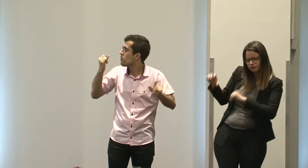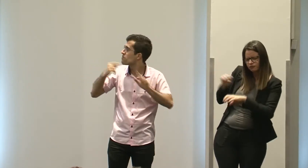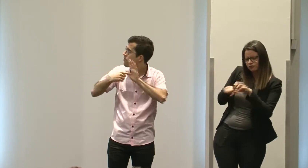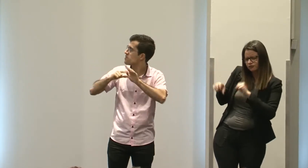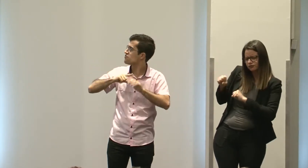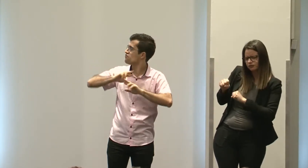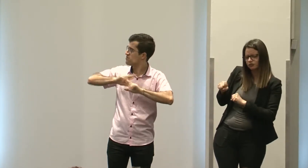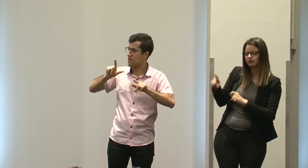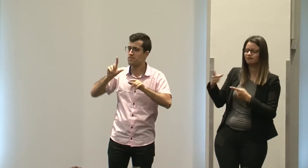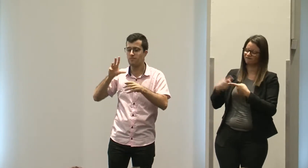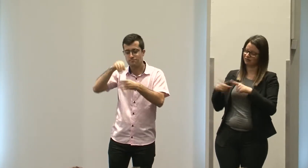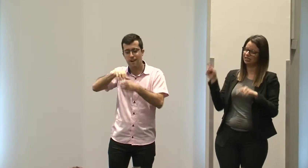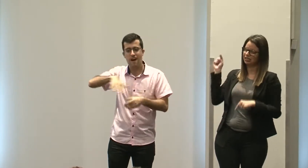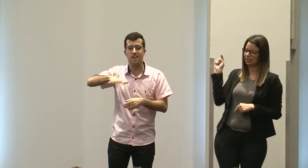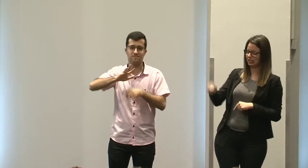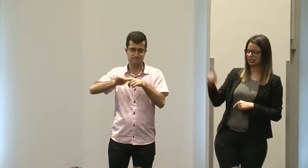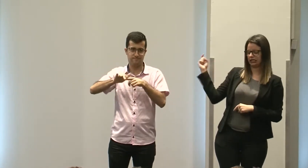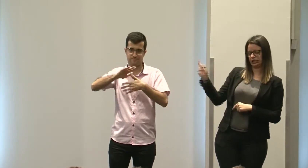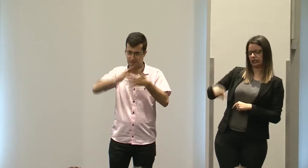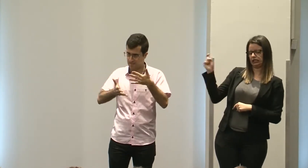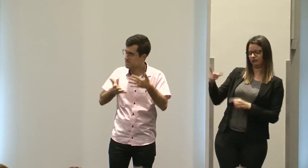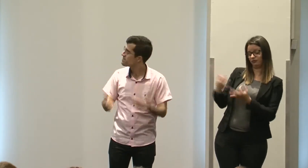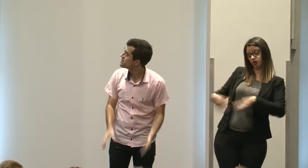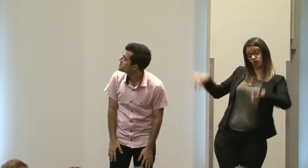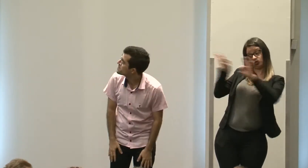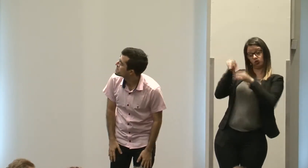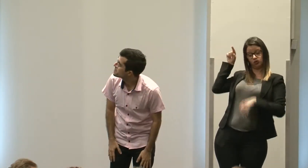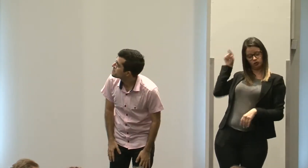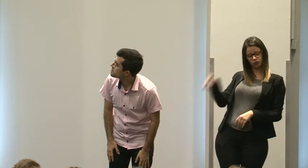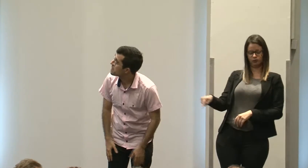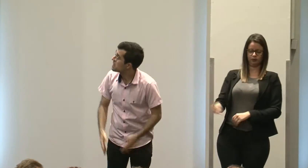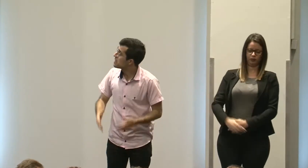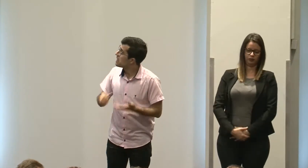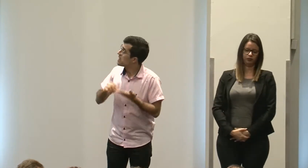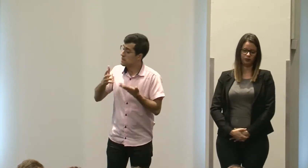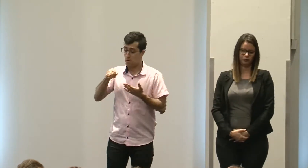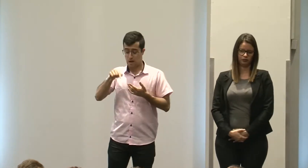menor, portanto, nós afirmamos que é diferente.